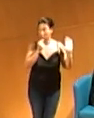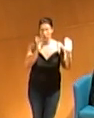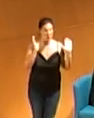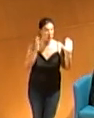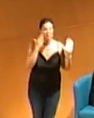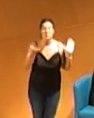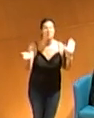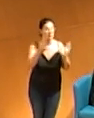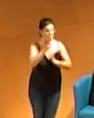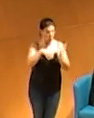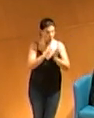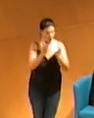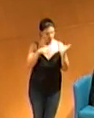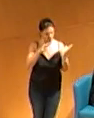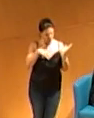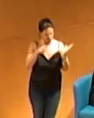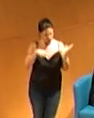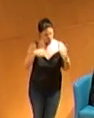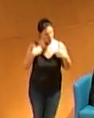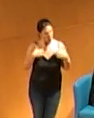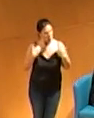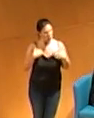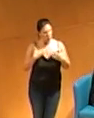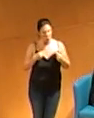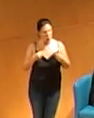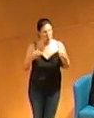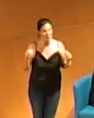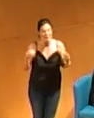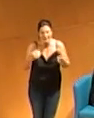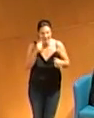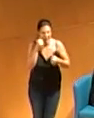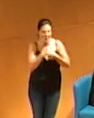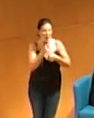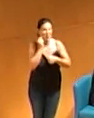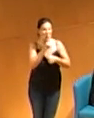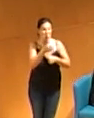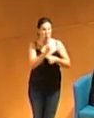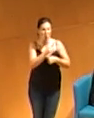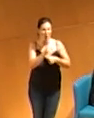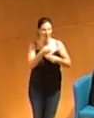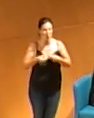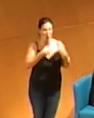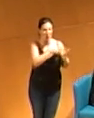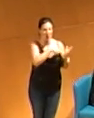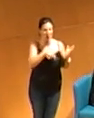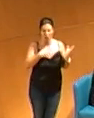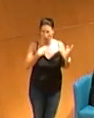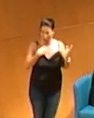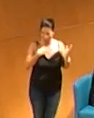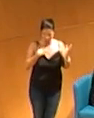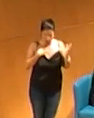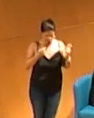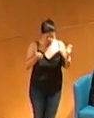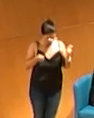le lisez, il y a beaucoup de colère. Alors, M. Jouve, il était un peu impressionné par la colère du livre, mais maintenant, ça va, j'ai moins de